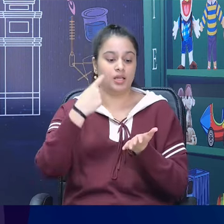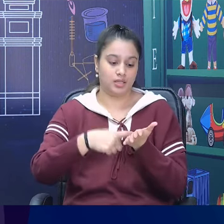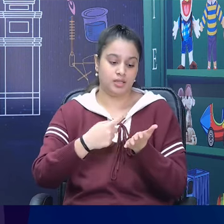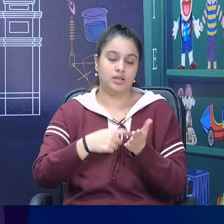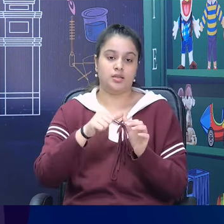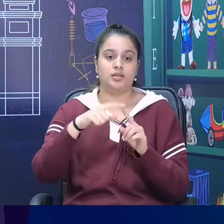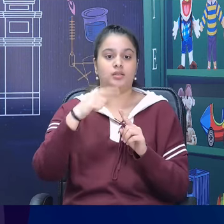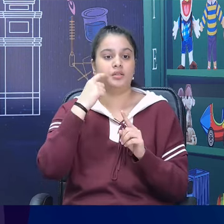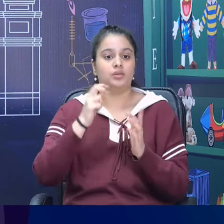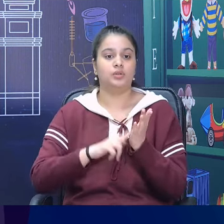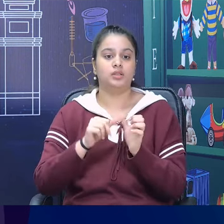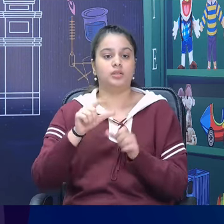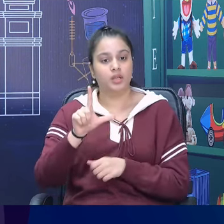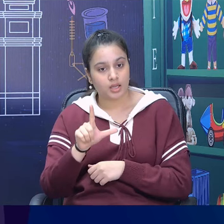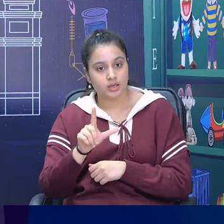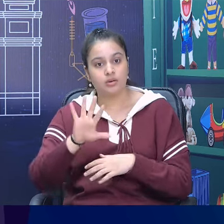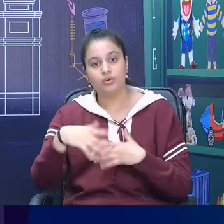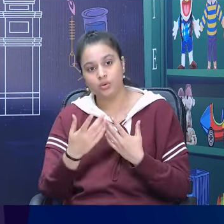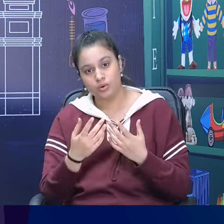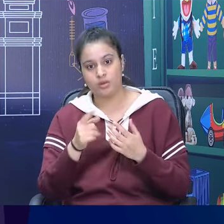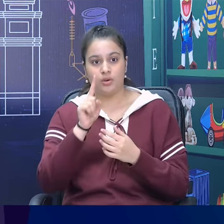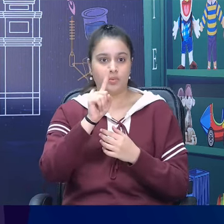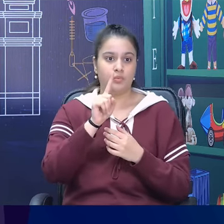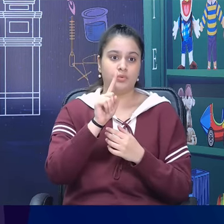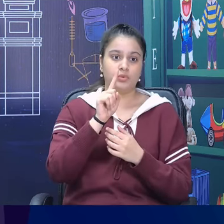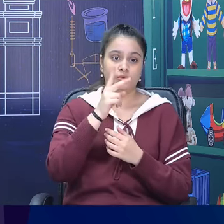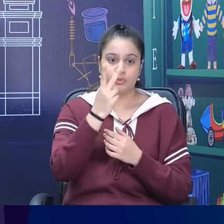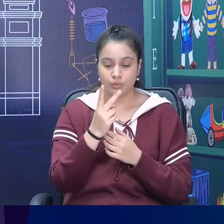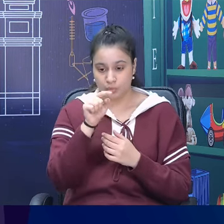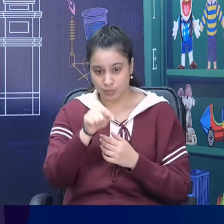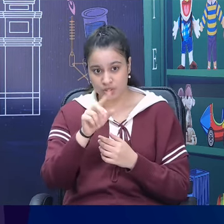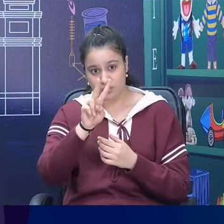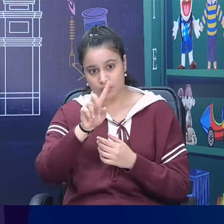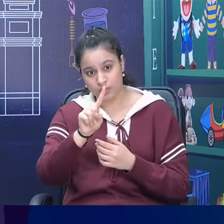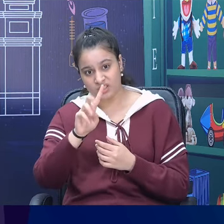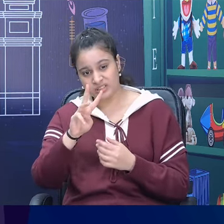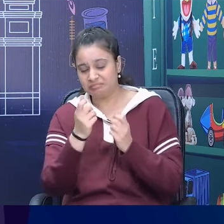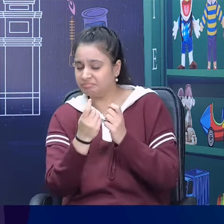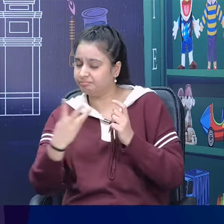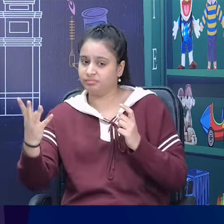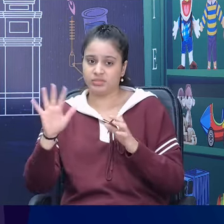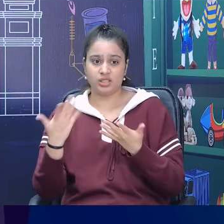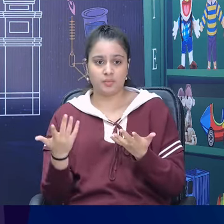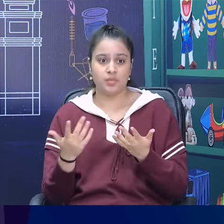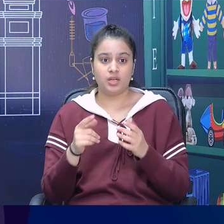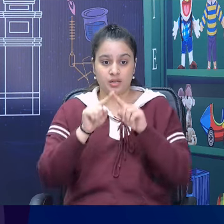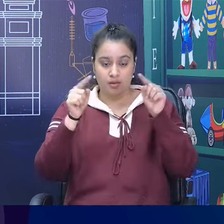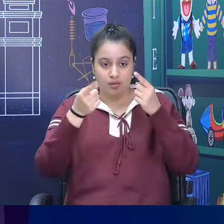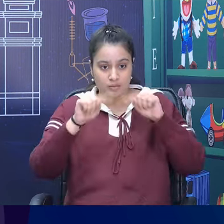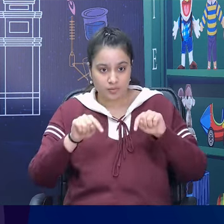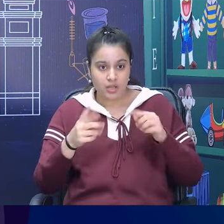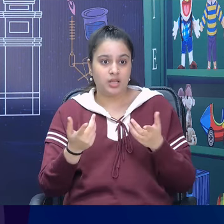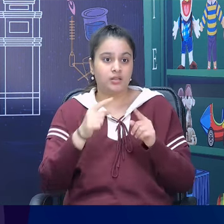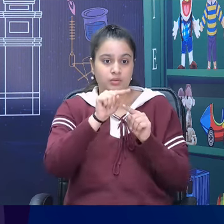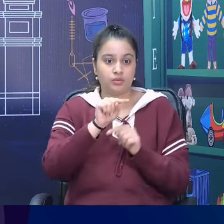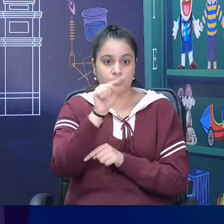है 1.14 और 213 पॉइंट पॉइंट पॉइंट सो ऑन मूव करती है तो यह जो वैल्यू है √2 की वैल्यू हो गई पाई की